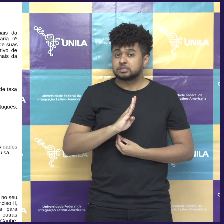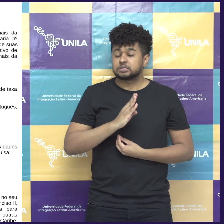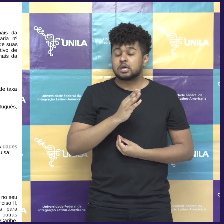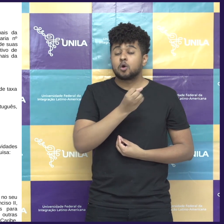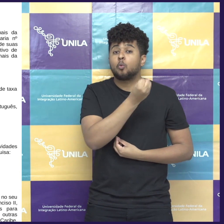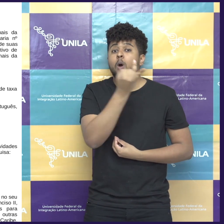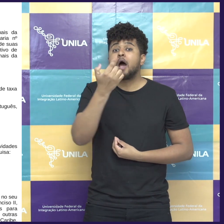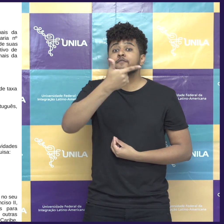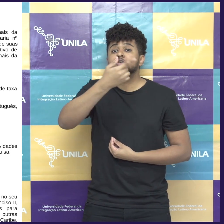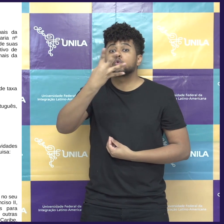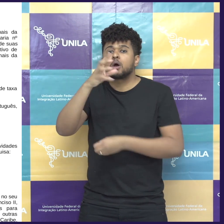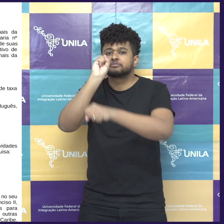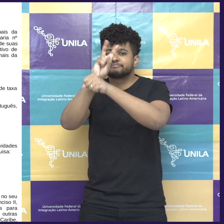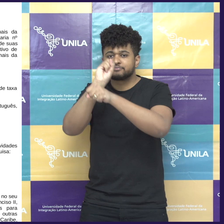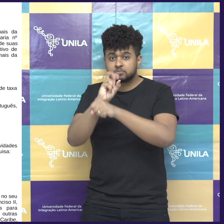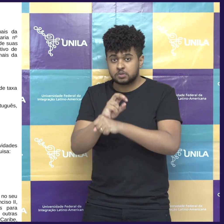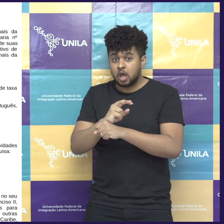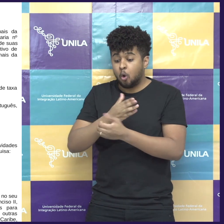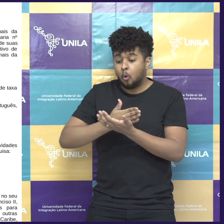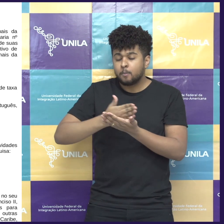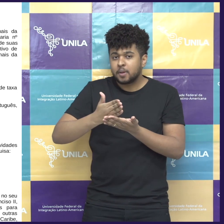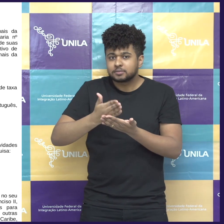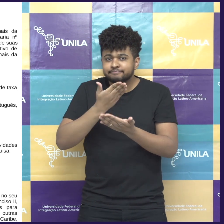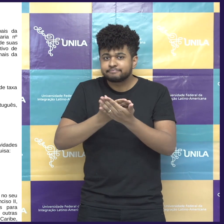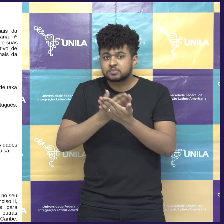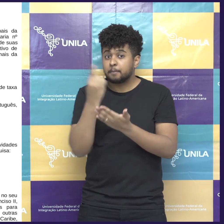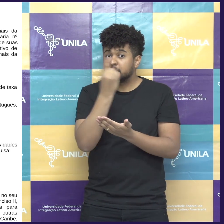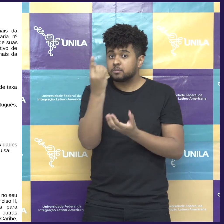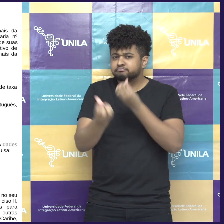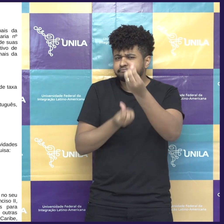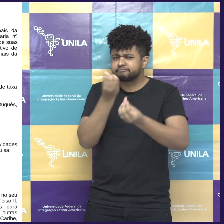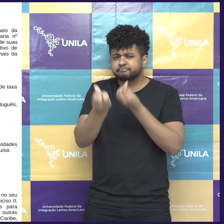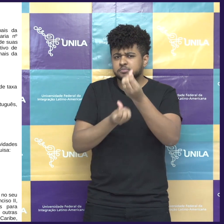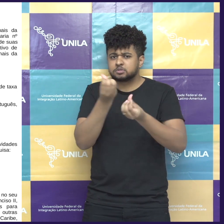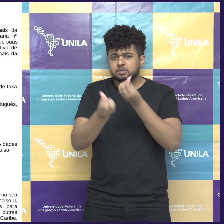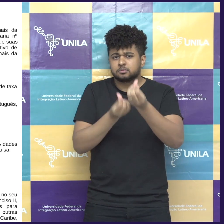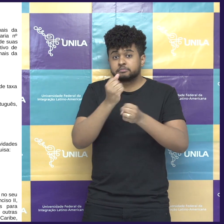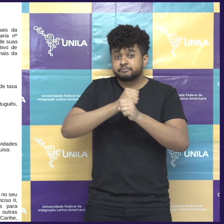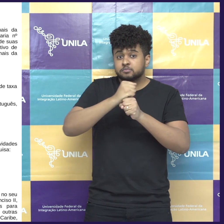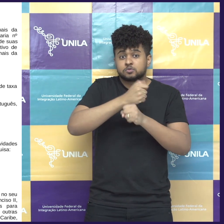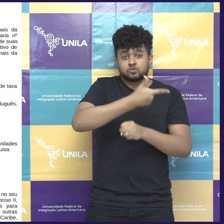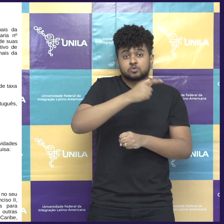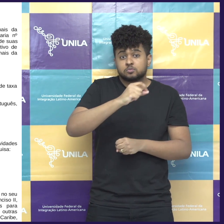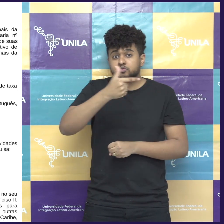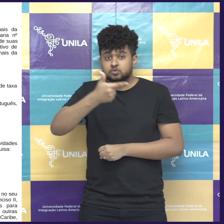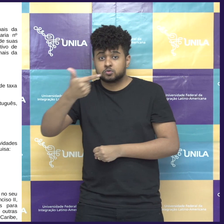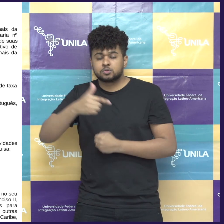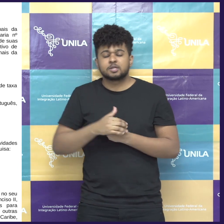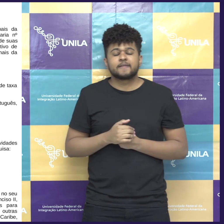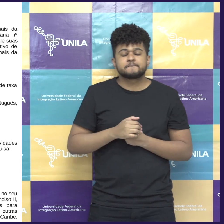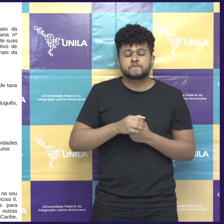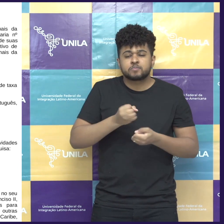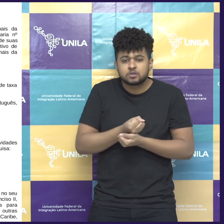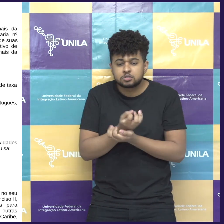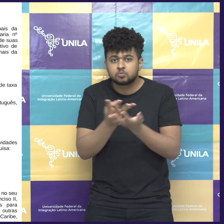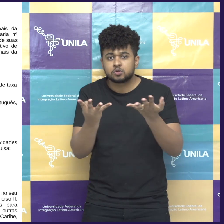24 vagas para o início das atividades no primeiro semestre letivo de 2022,